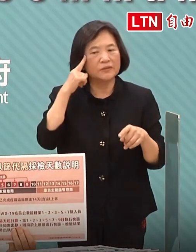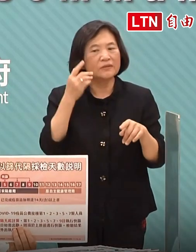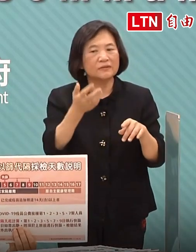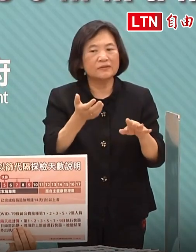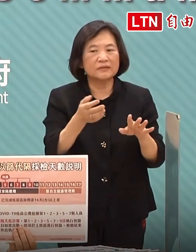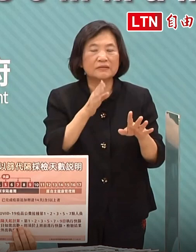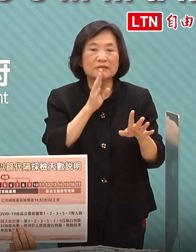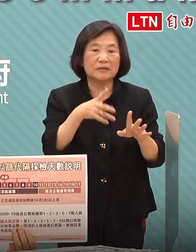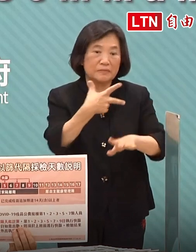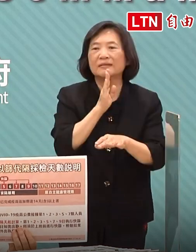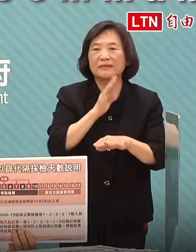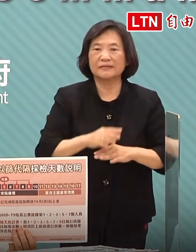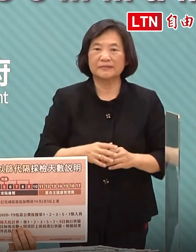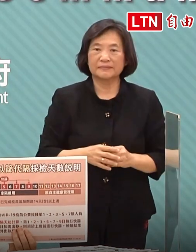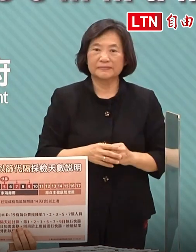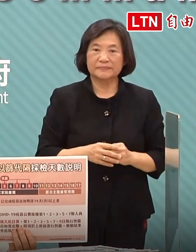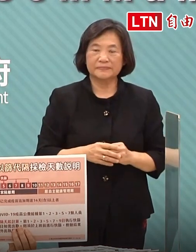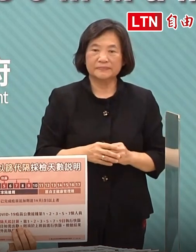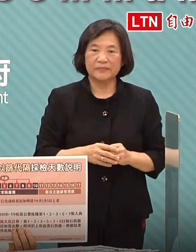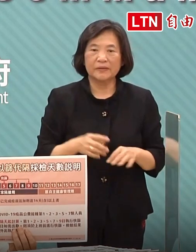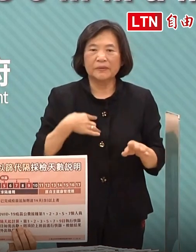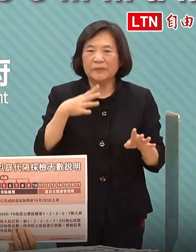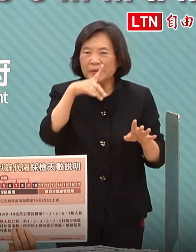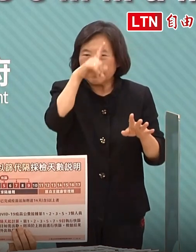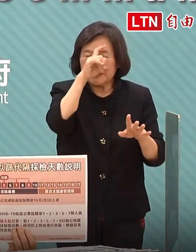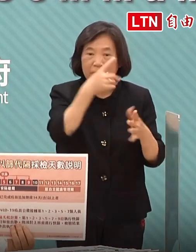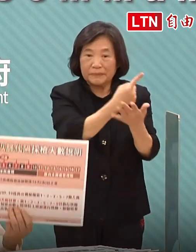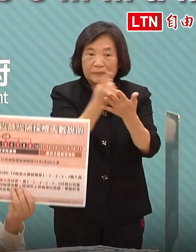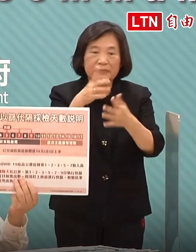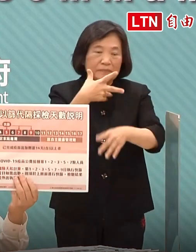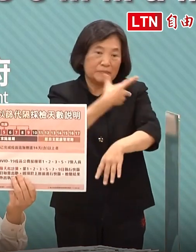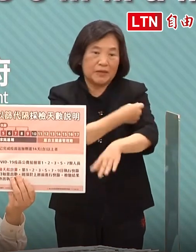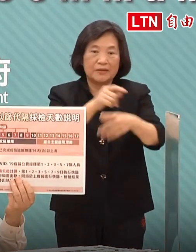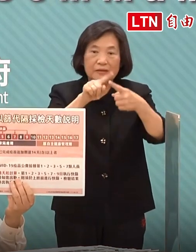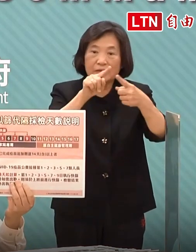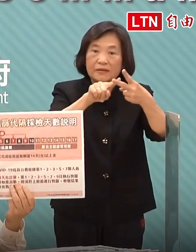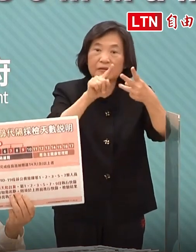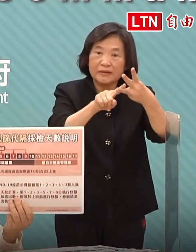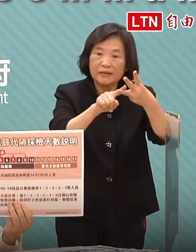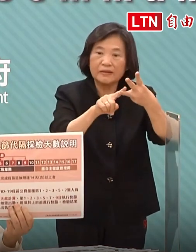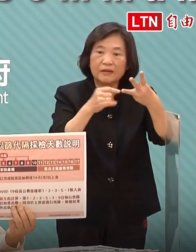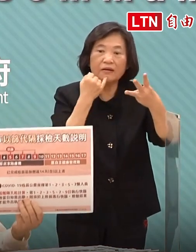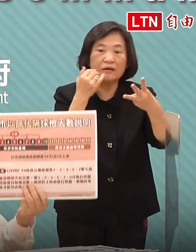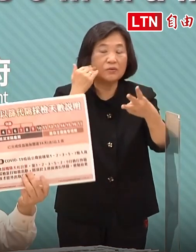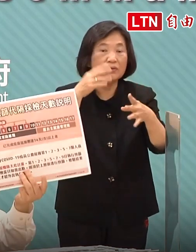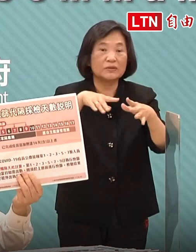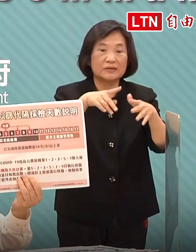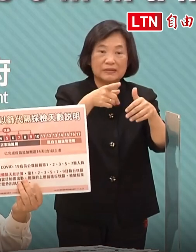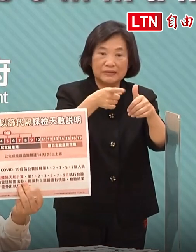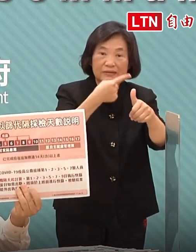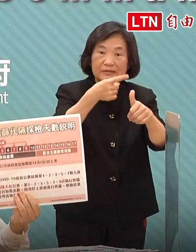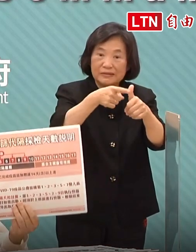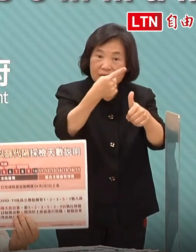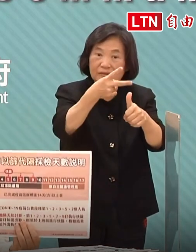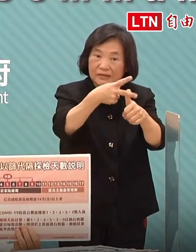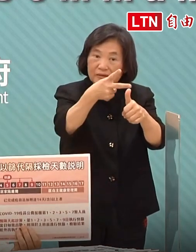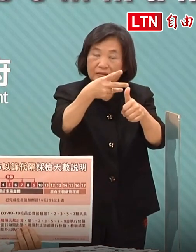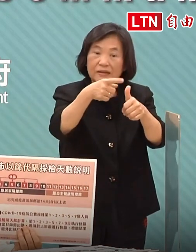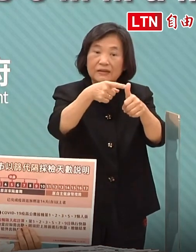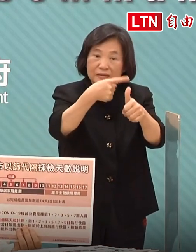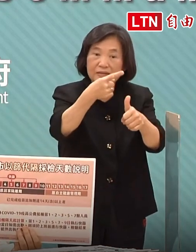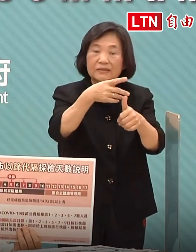用那个打满3剂的。所以我们要希望说打满3剂的人哦，1、2、5、3、7类适用这个新